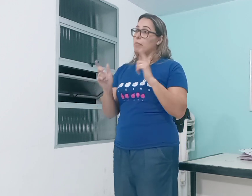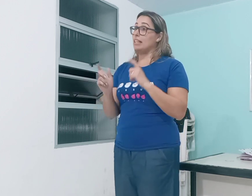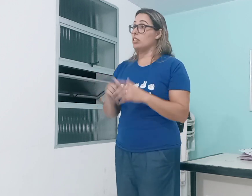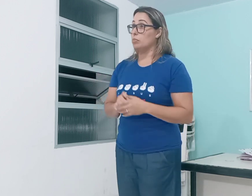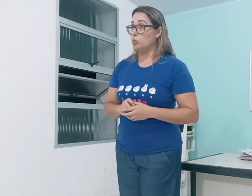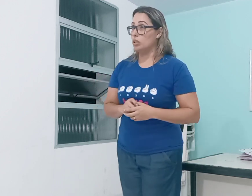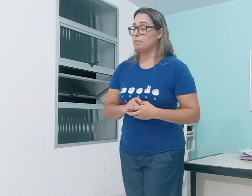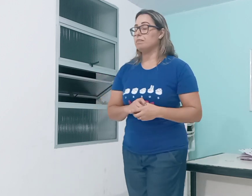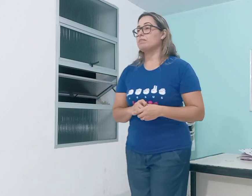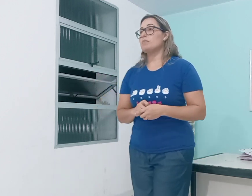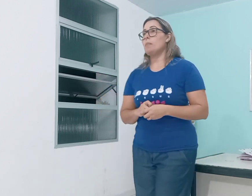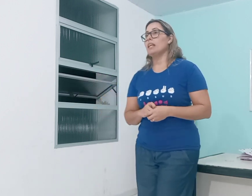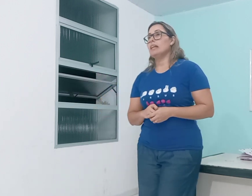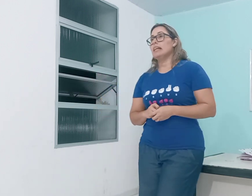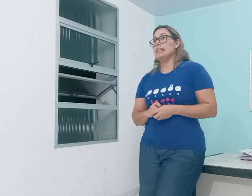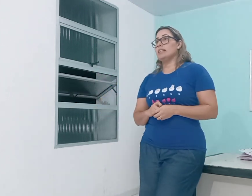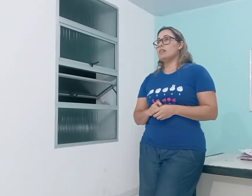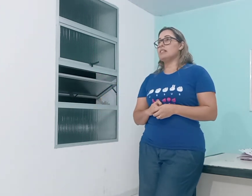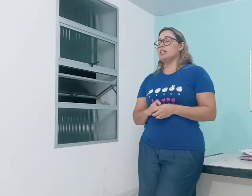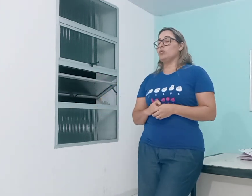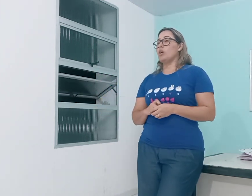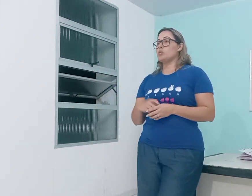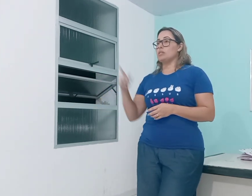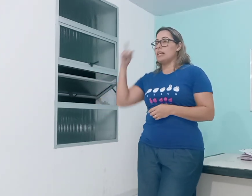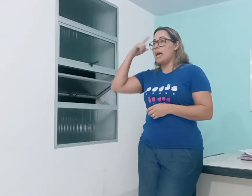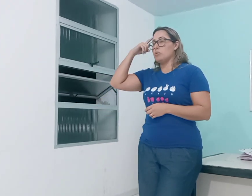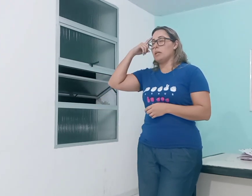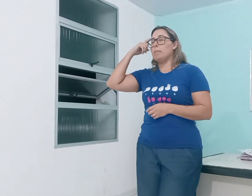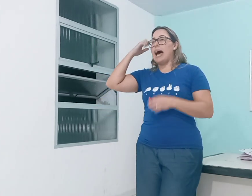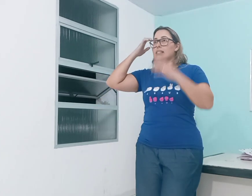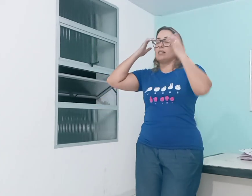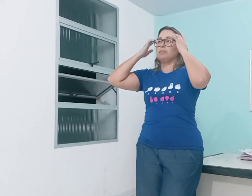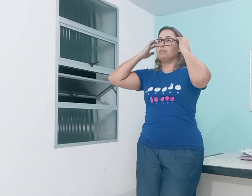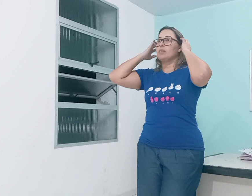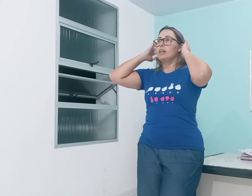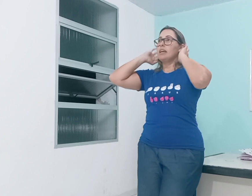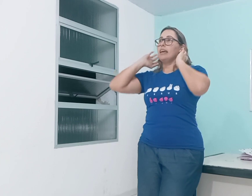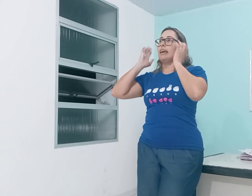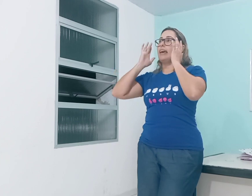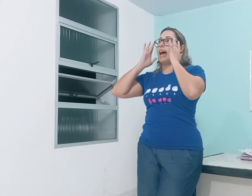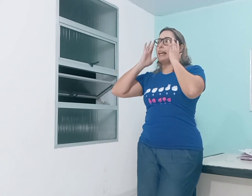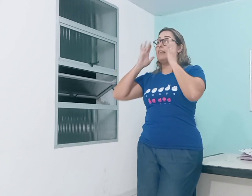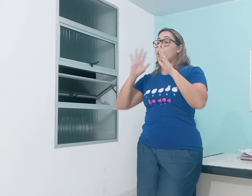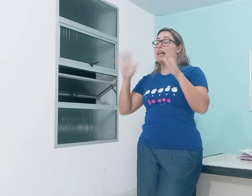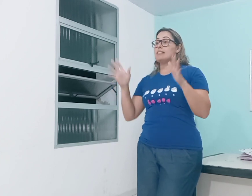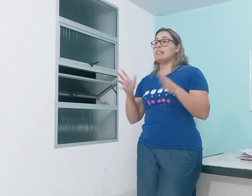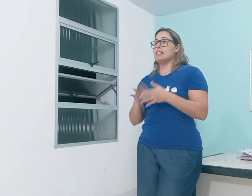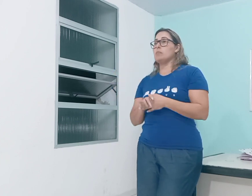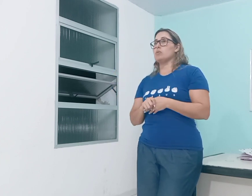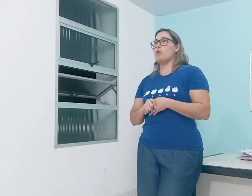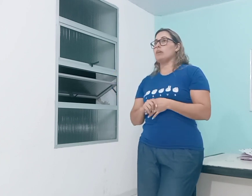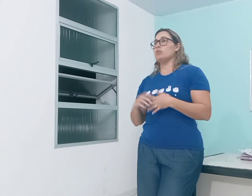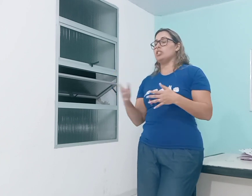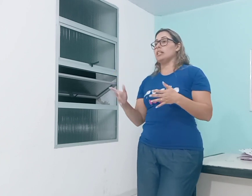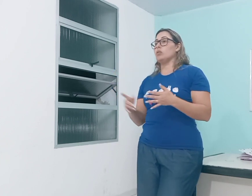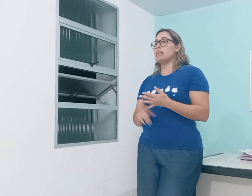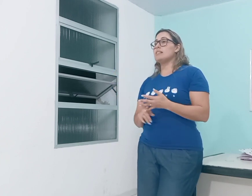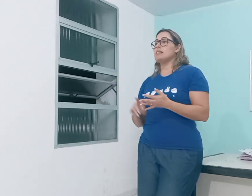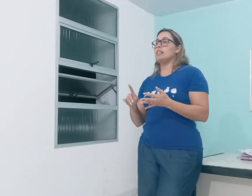gramática muda. Então, assim, o nosso cérebro que passa. Aqui frases simples, como é o dia que eu nasci,